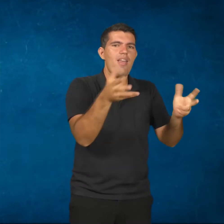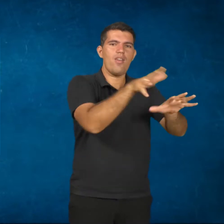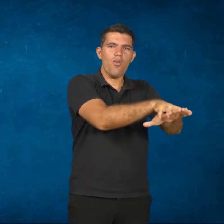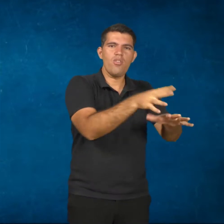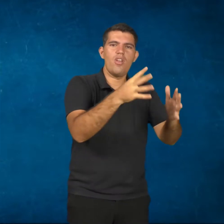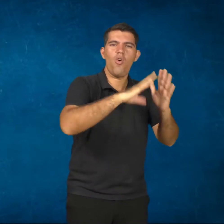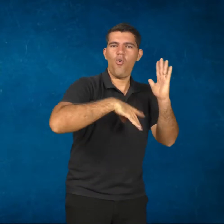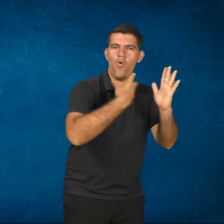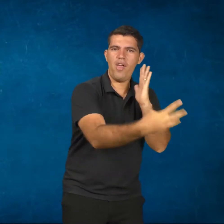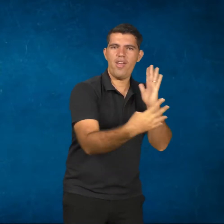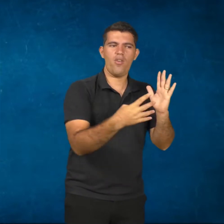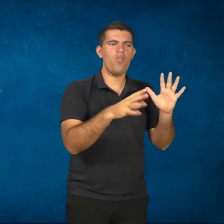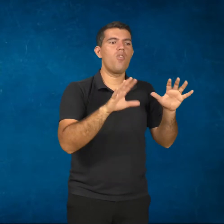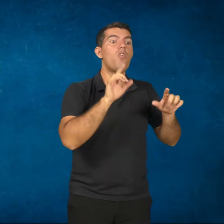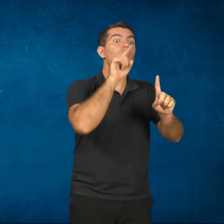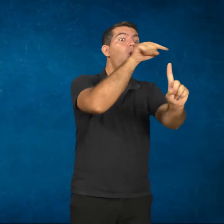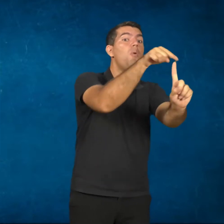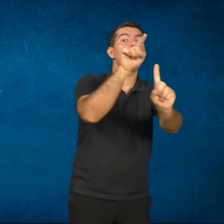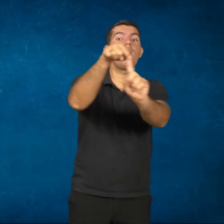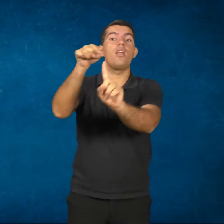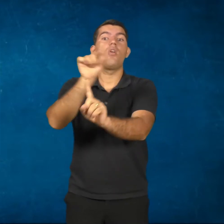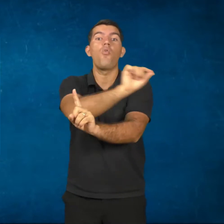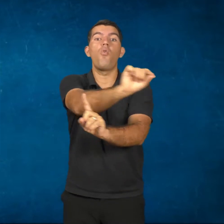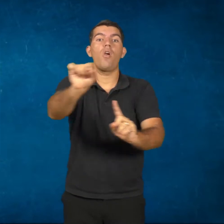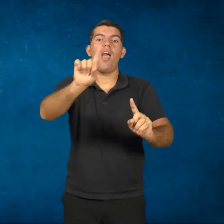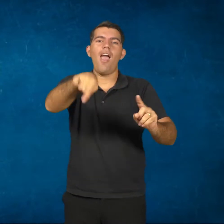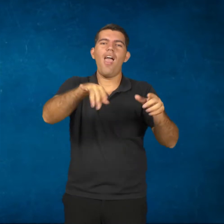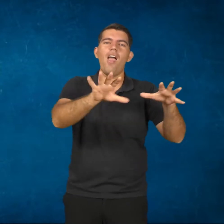perspectivas de grupos sociais